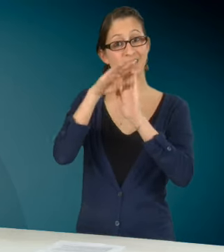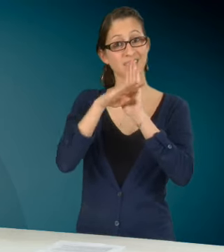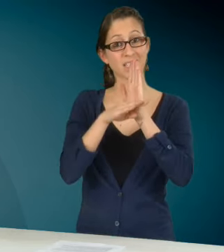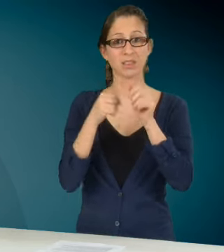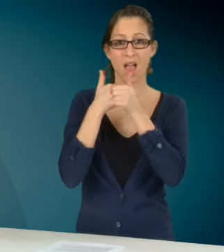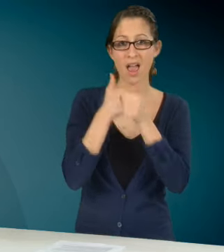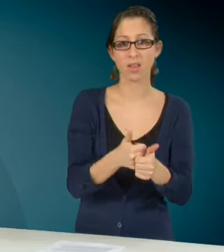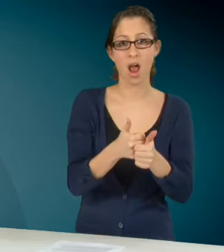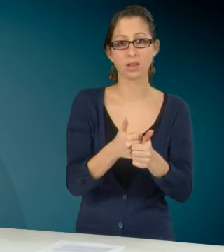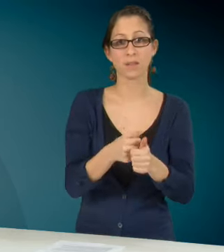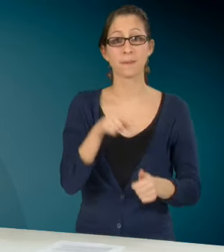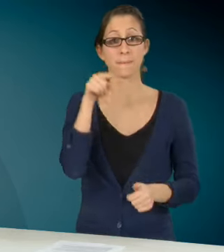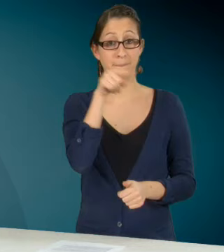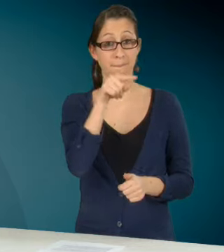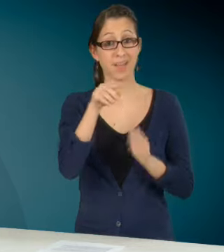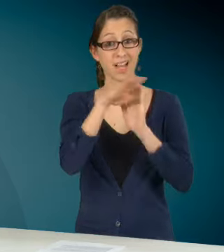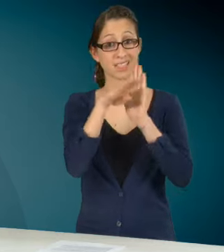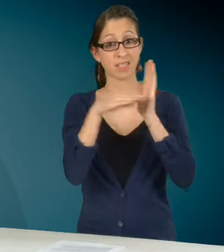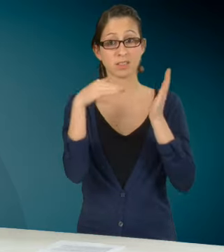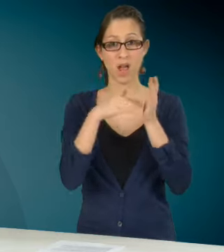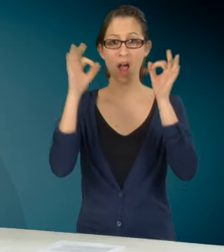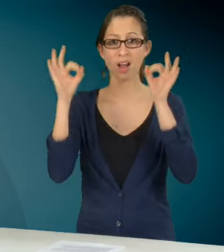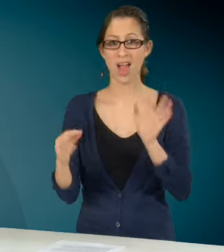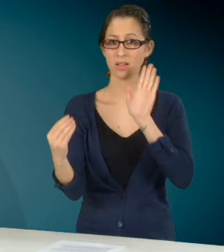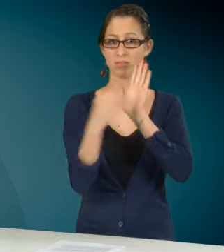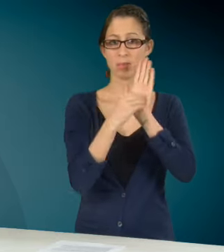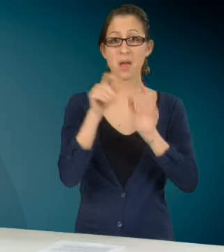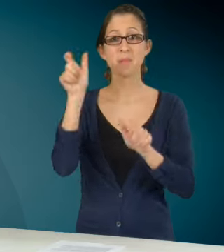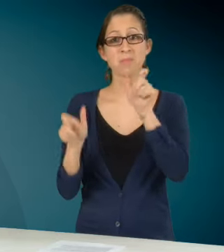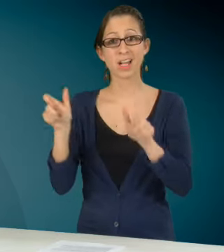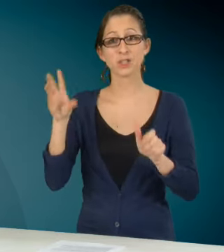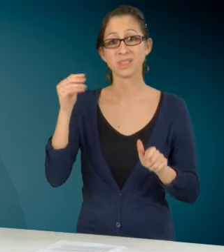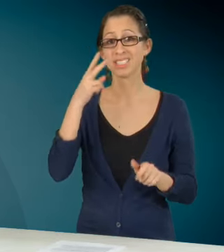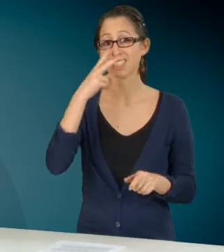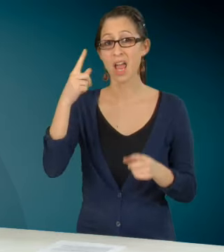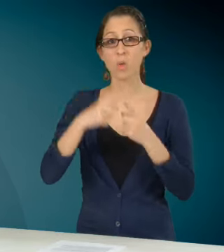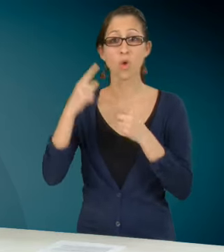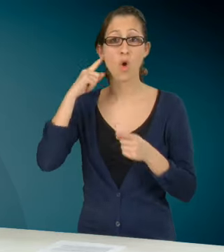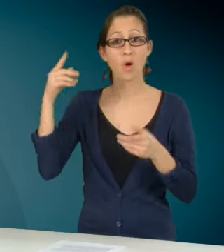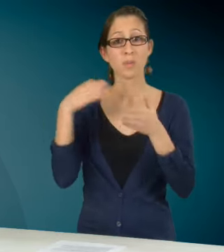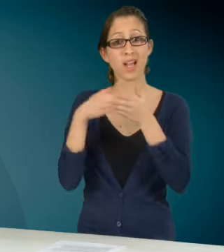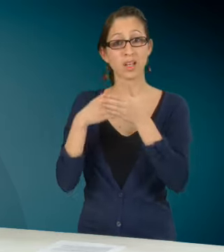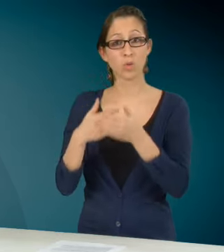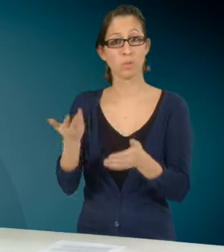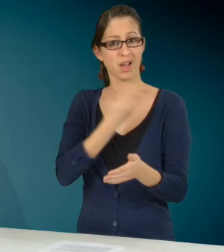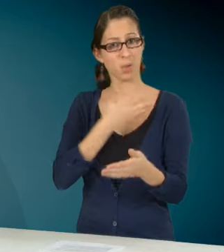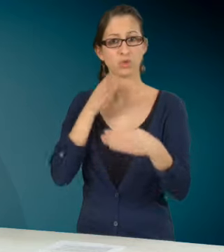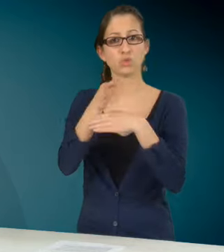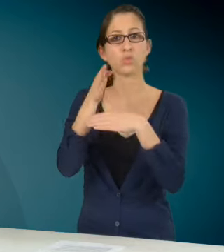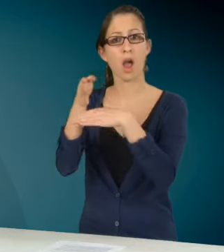dieses gesetz gibt den menschen mit seh- und hörbehinderte das recht auf zugang zum fernsehen die